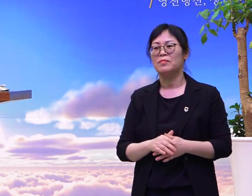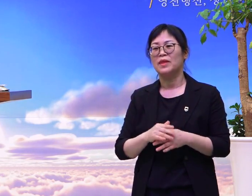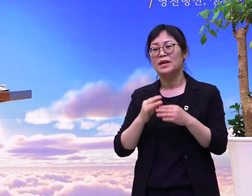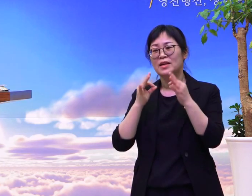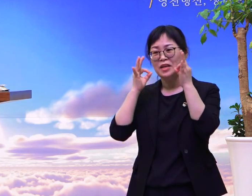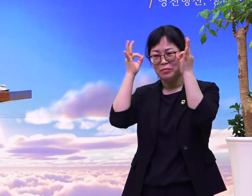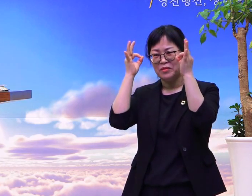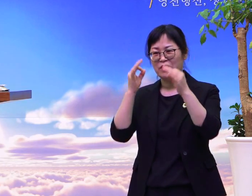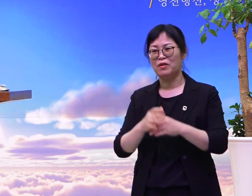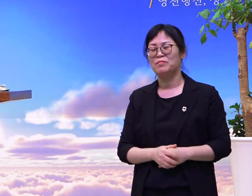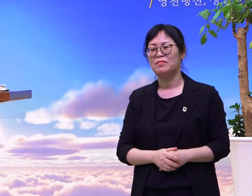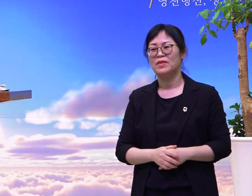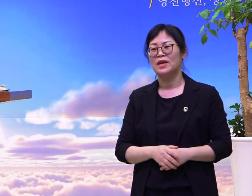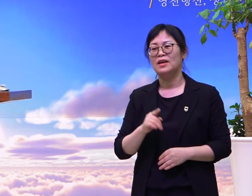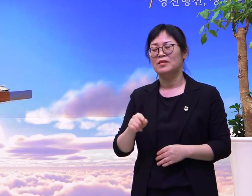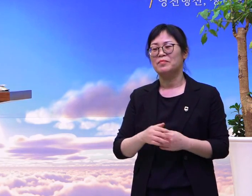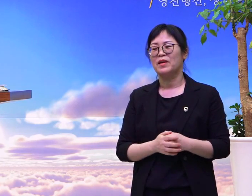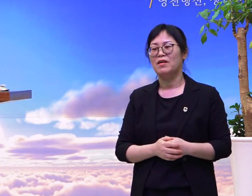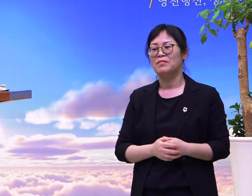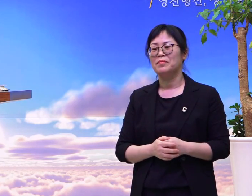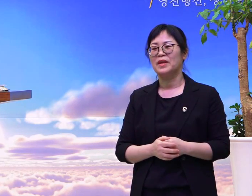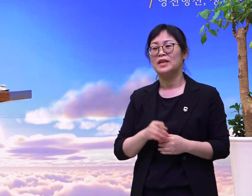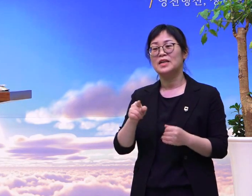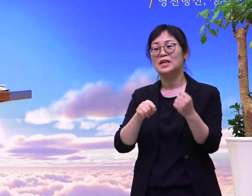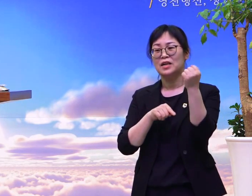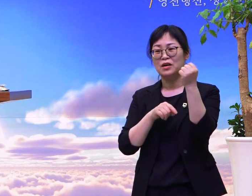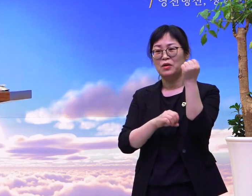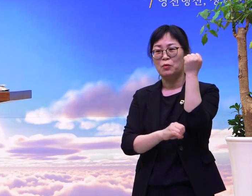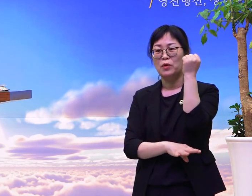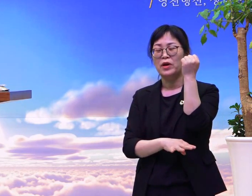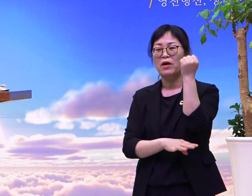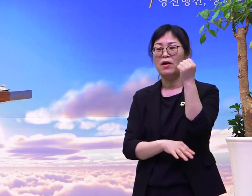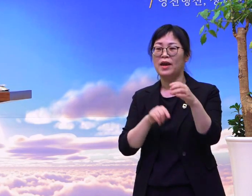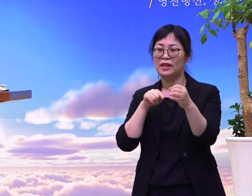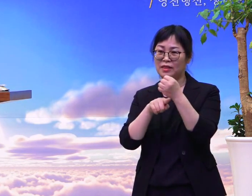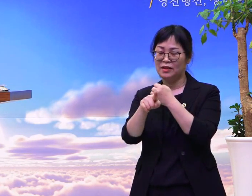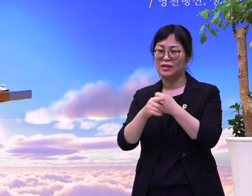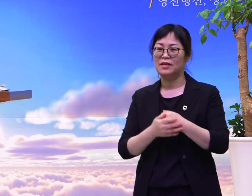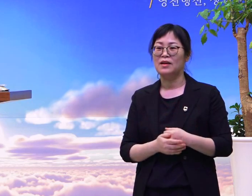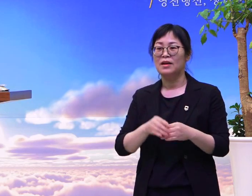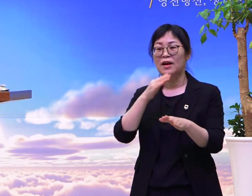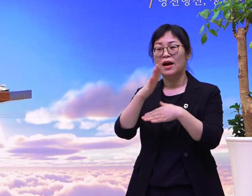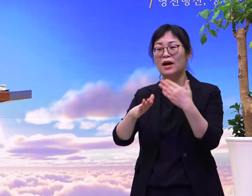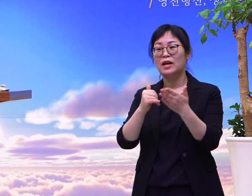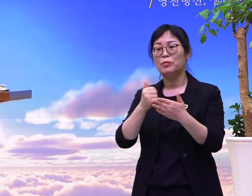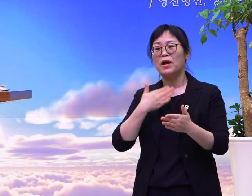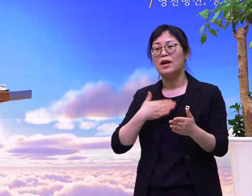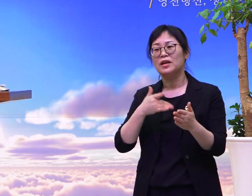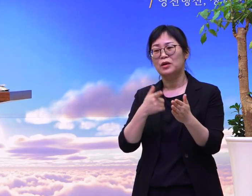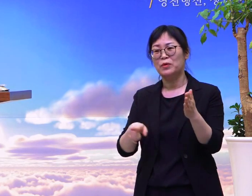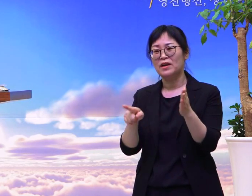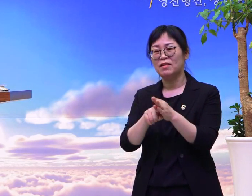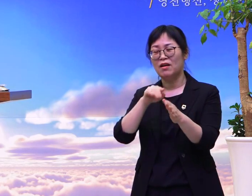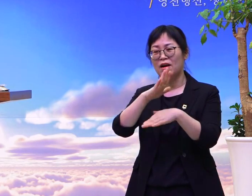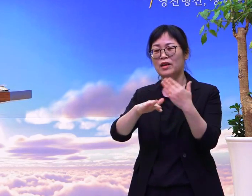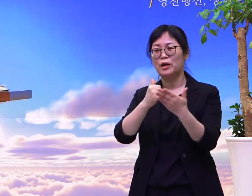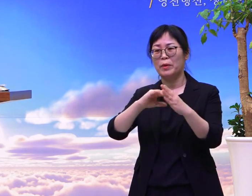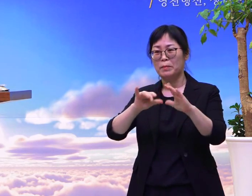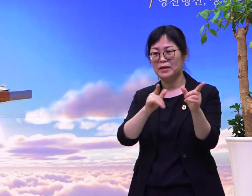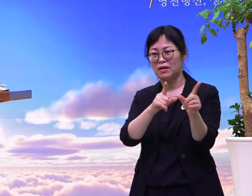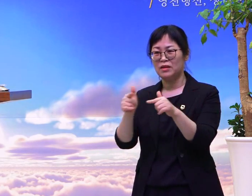번역한 히브리어 라다프는 그 원어의 의미를 살려서 이야기하면 하나님을 알기 위해서 하나님의